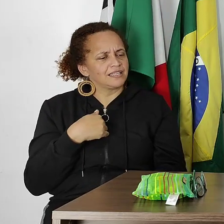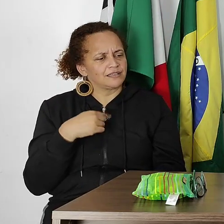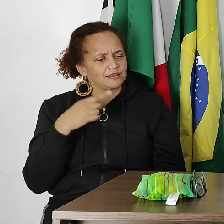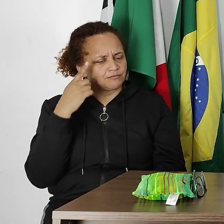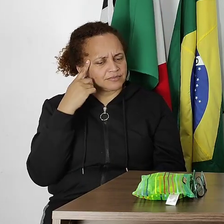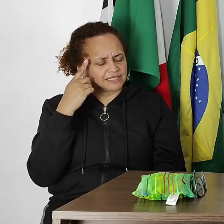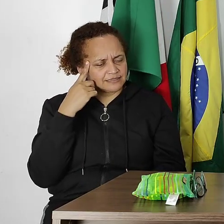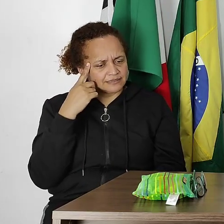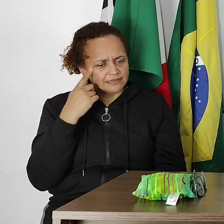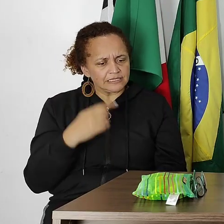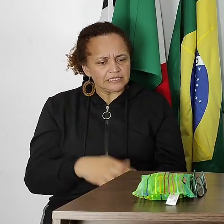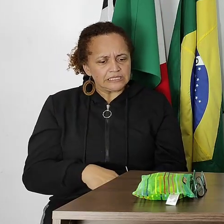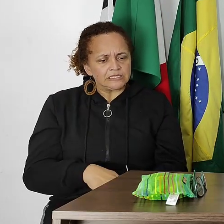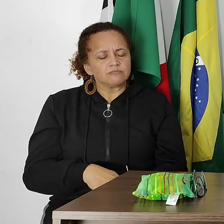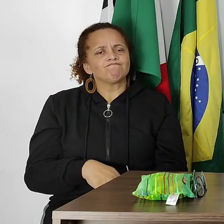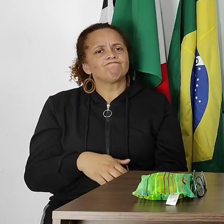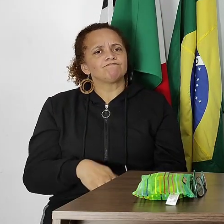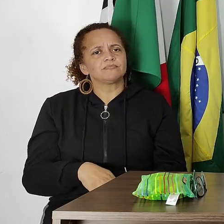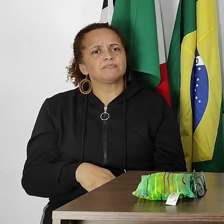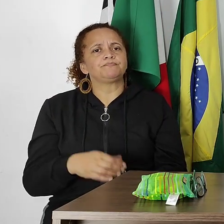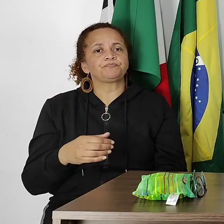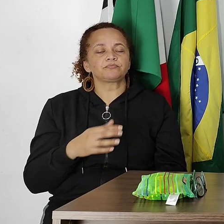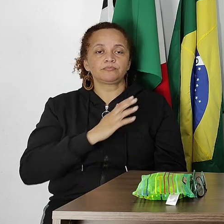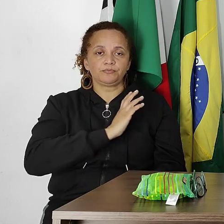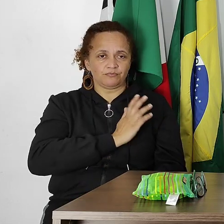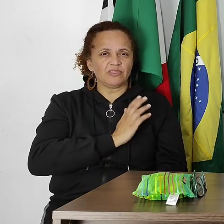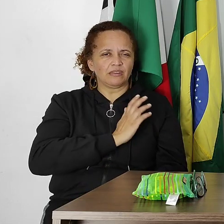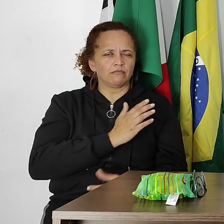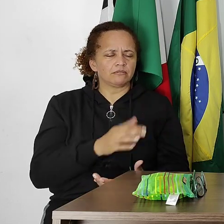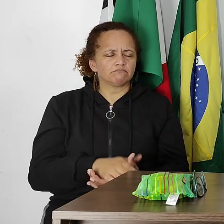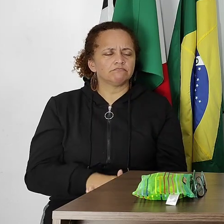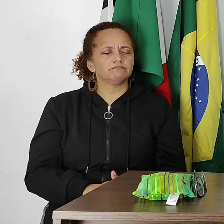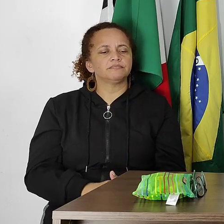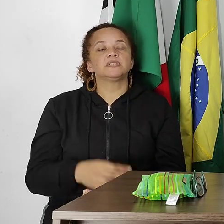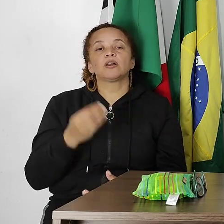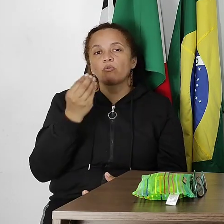fiquei com aquilo no coração. Quando chegou no domingo,